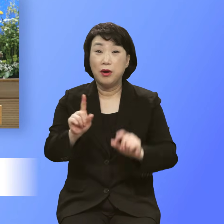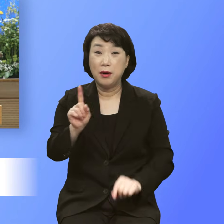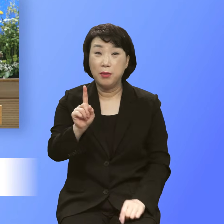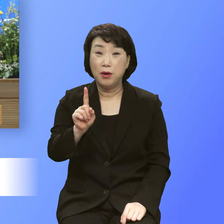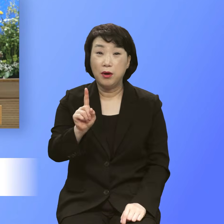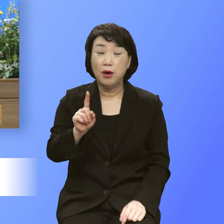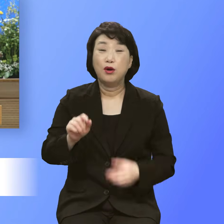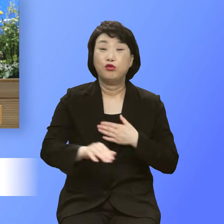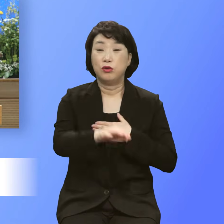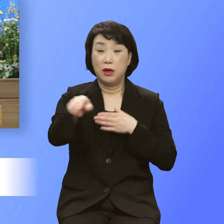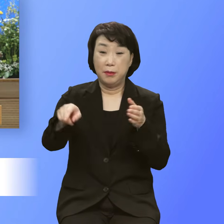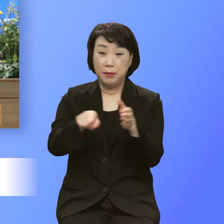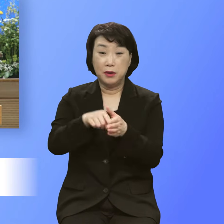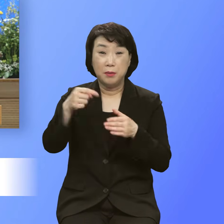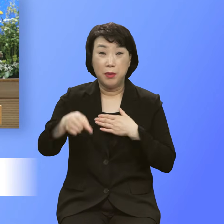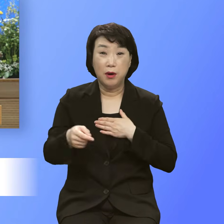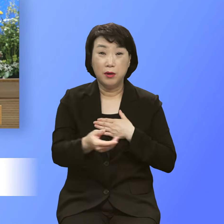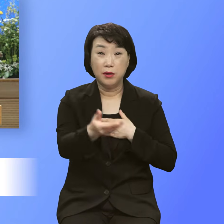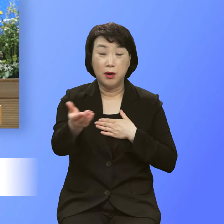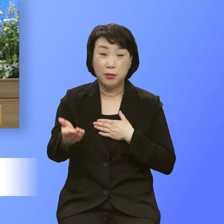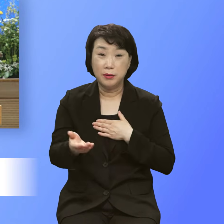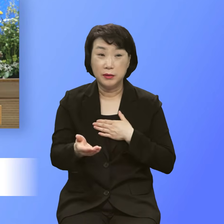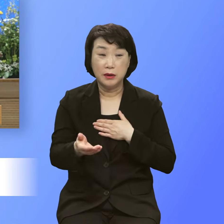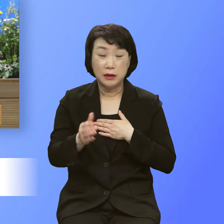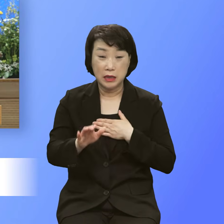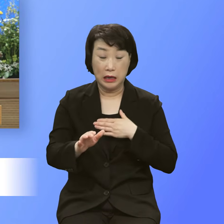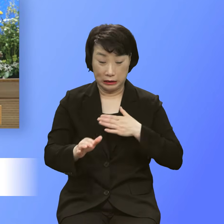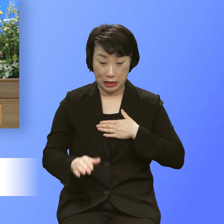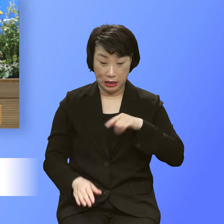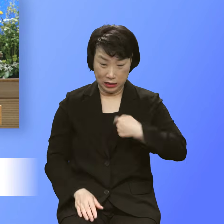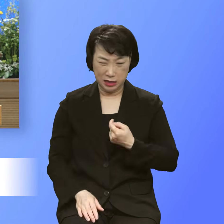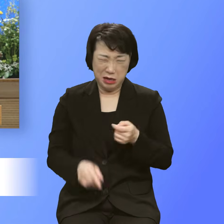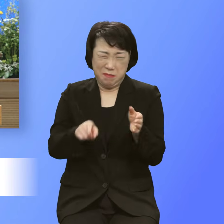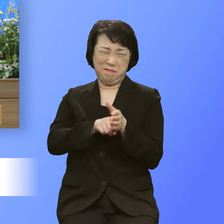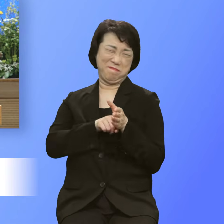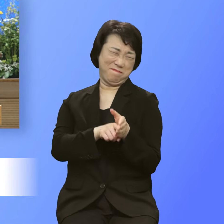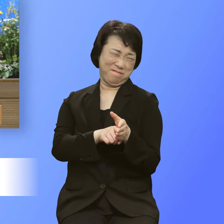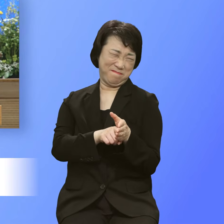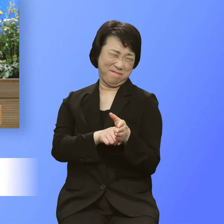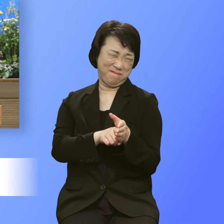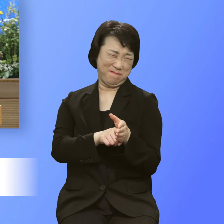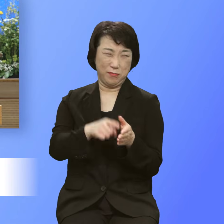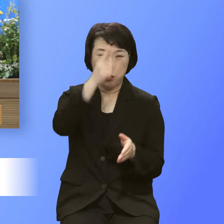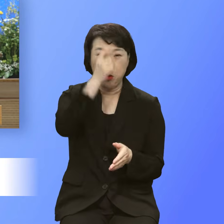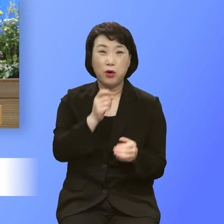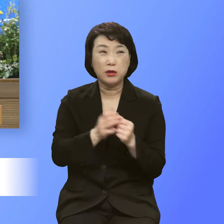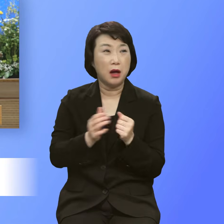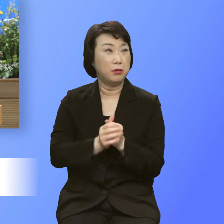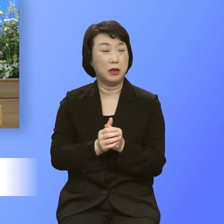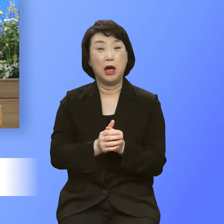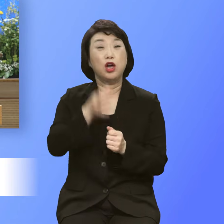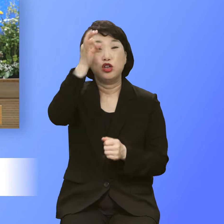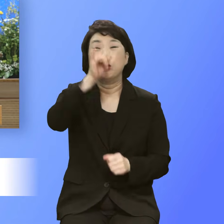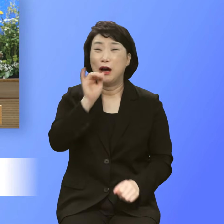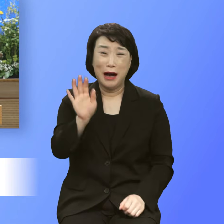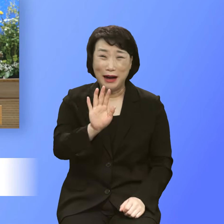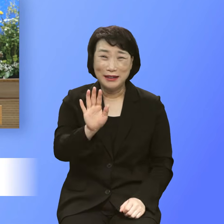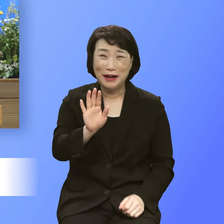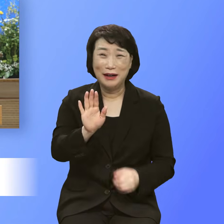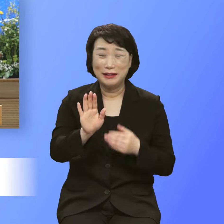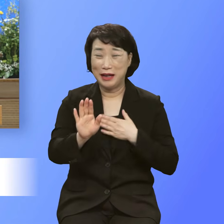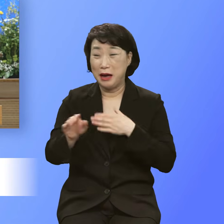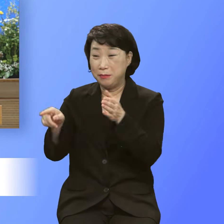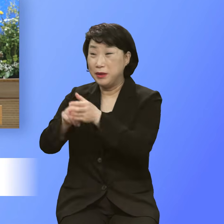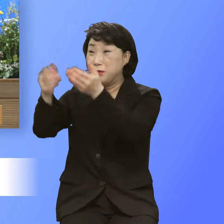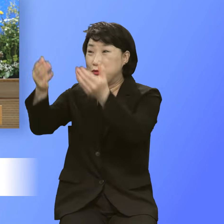신앙생활이라고 하는 우리 믿음은 내 자신이 믿습니다 해서 되는 것이 아니라 나에게